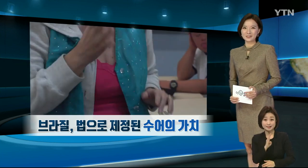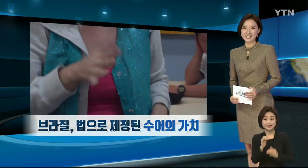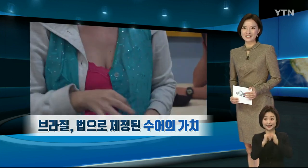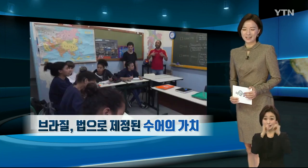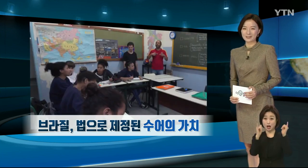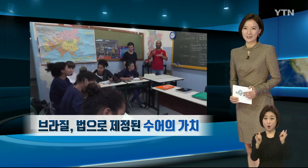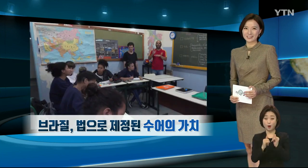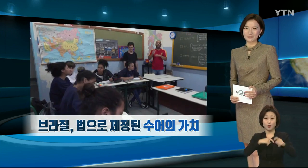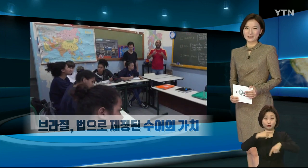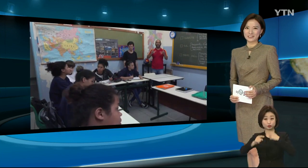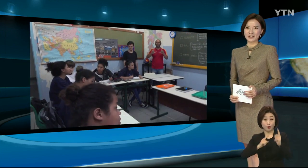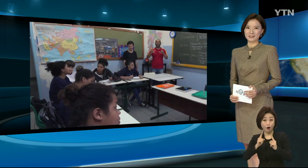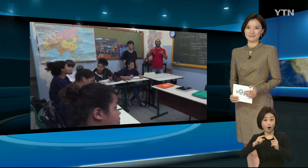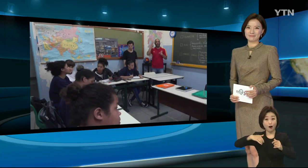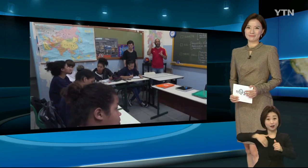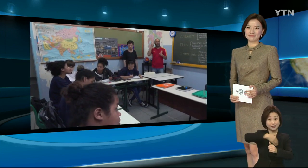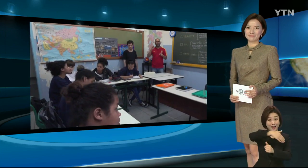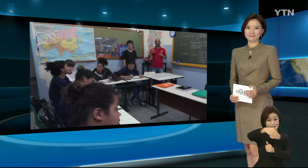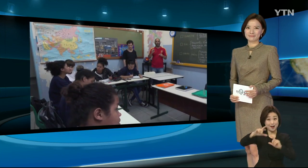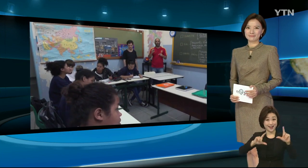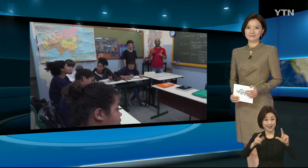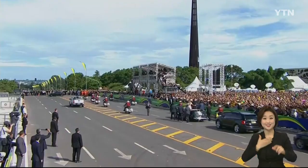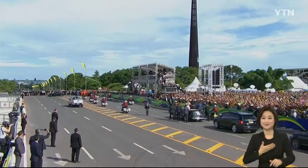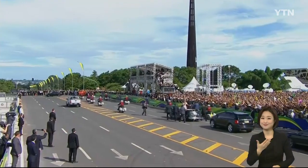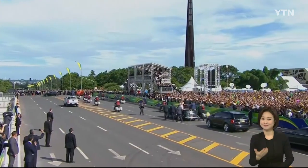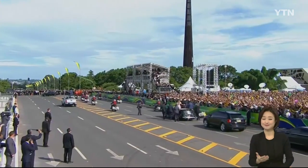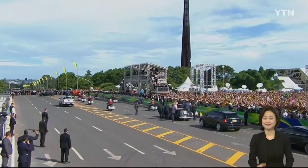수어가 갖는 위상 함께 확인해 보시죠.